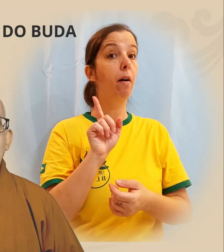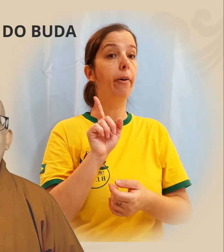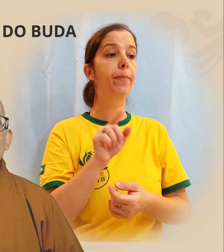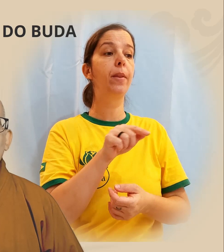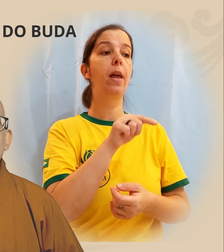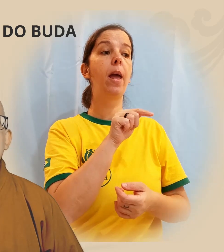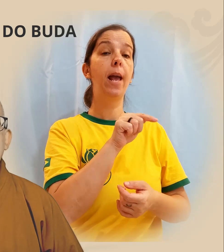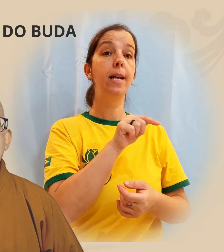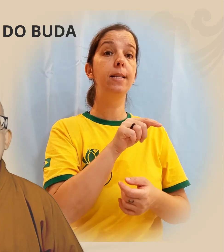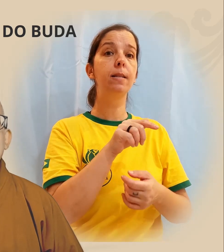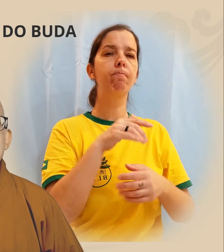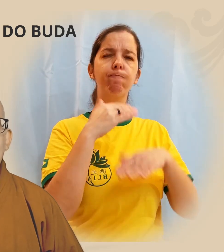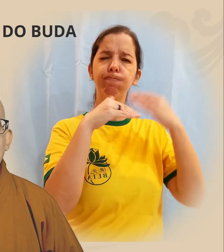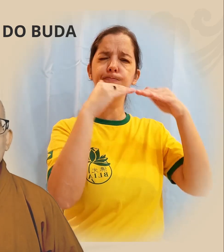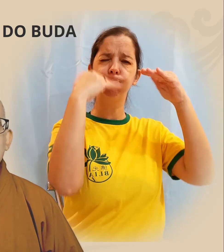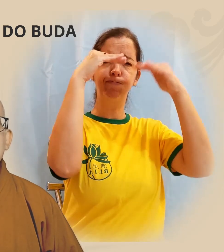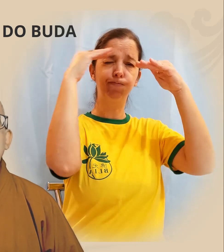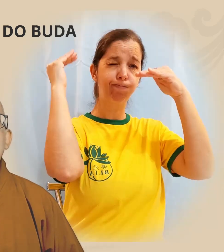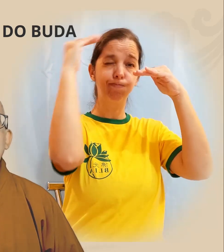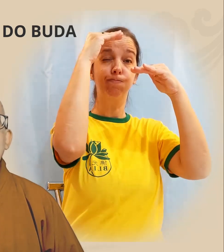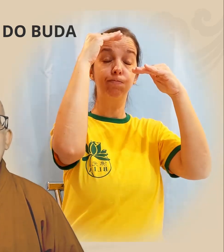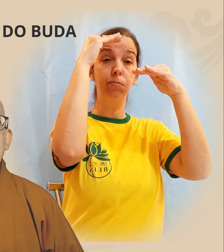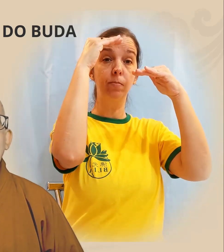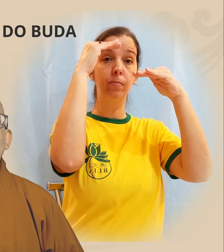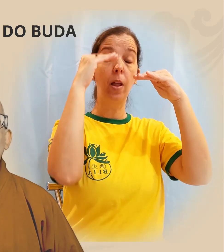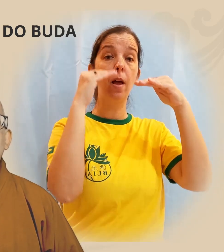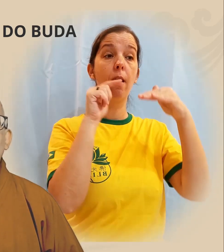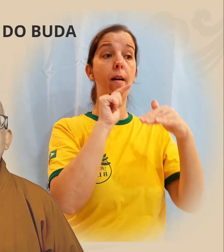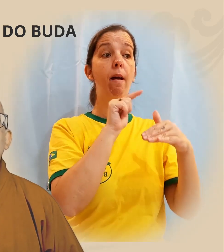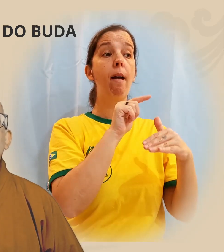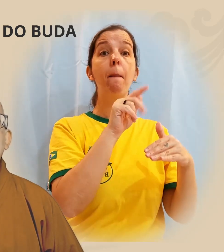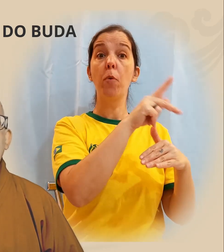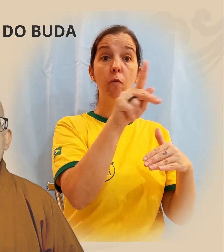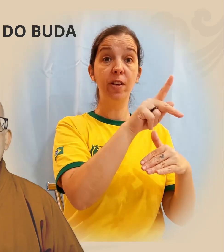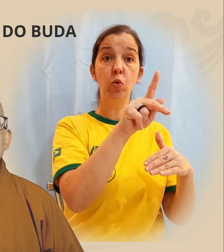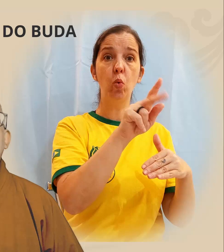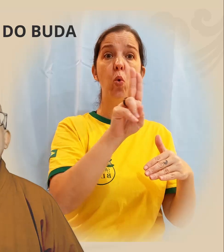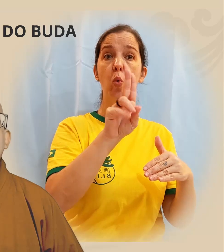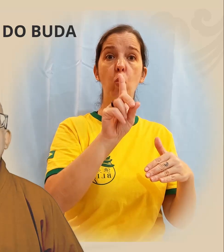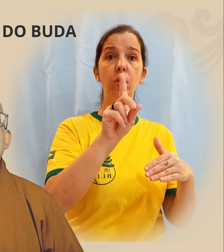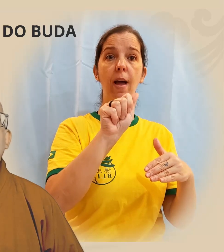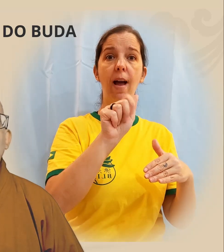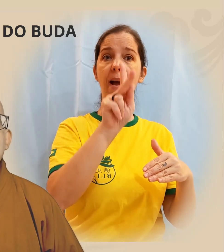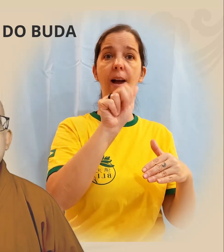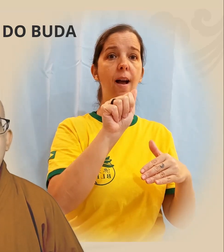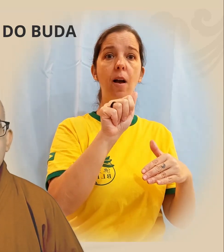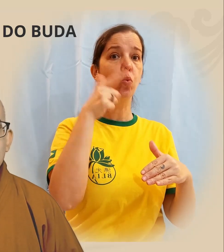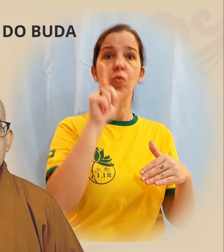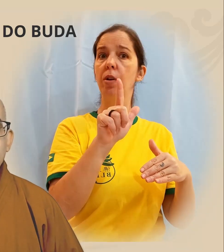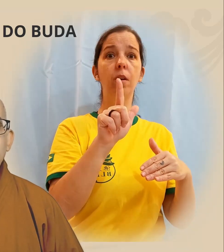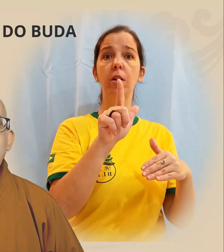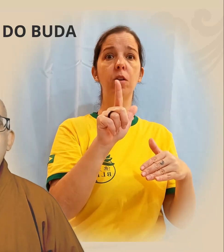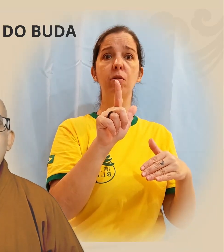Aliás, alguns desses estágios nem o próprio Uddaka havia